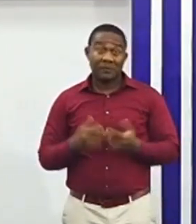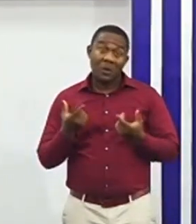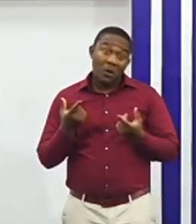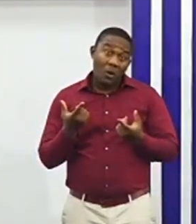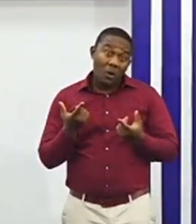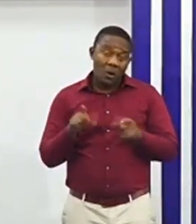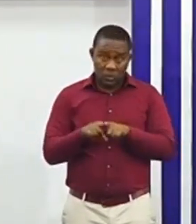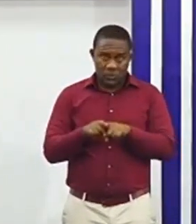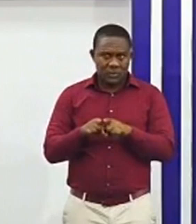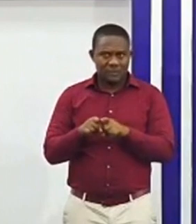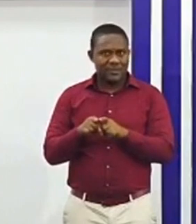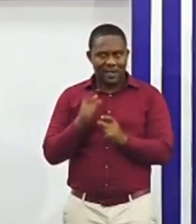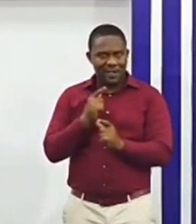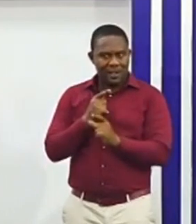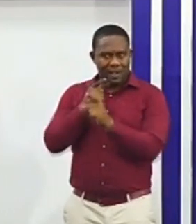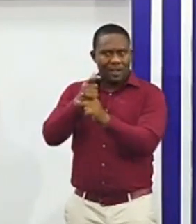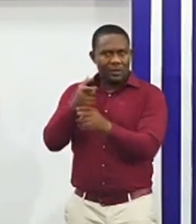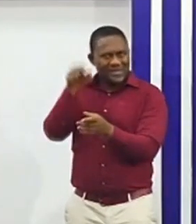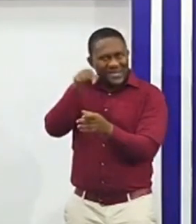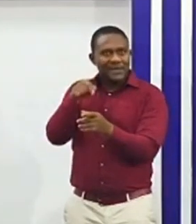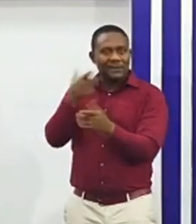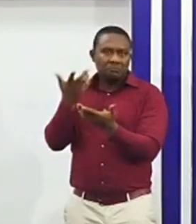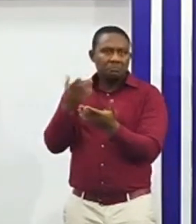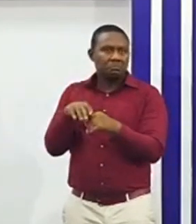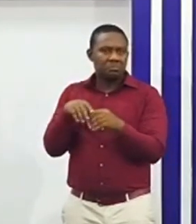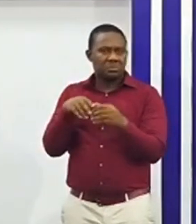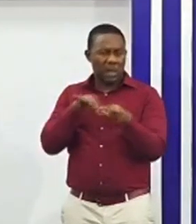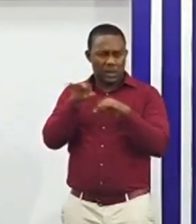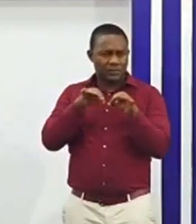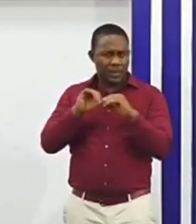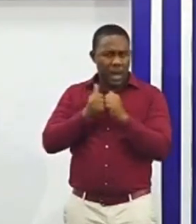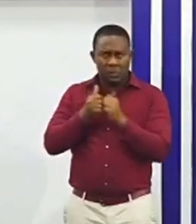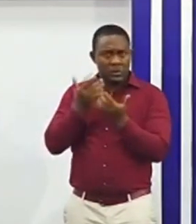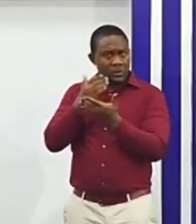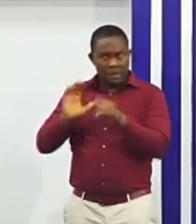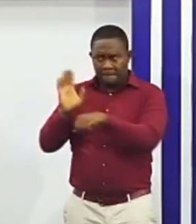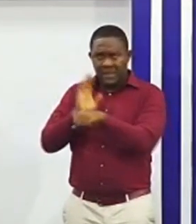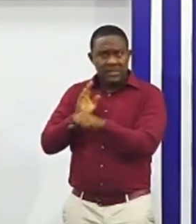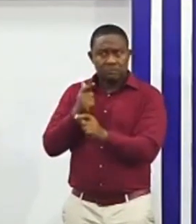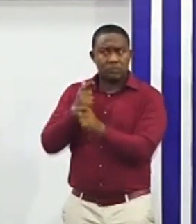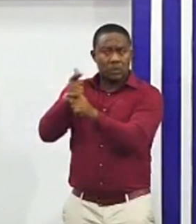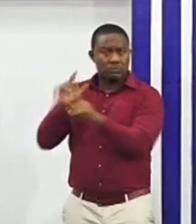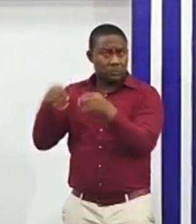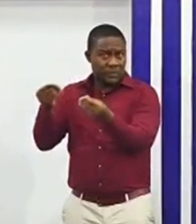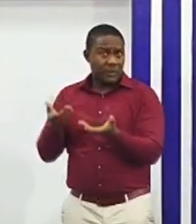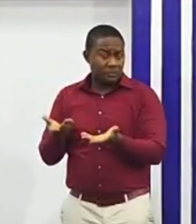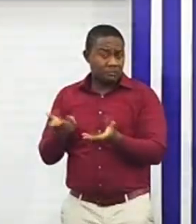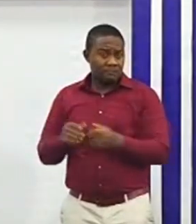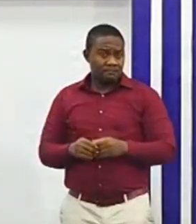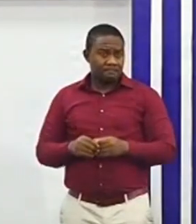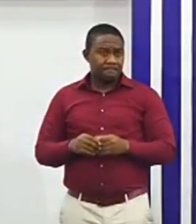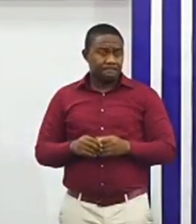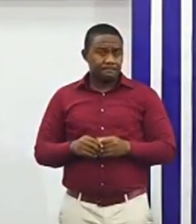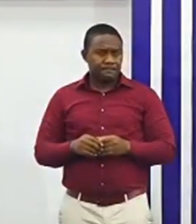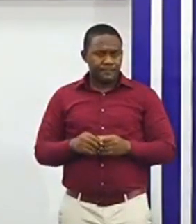ka government papaga otenara bin me una yan a libie a ko anibe a to me nipe ol a government na